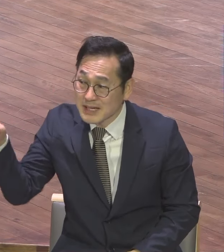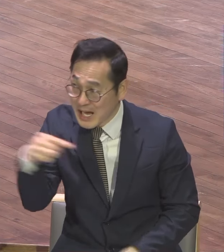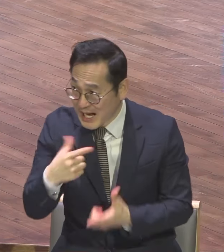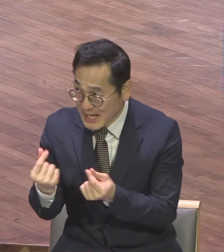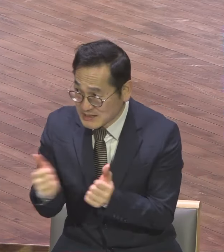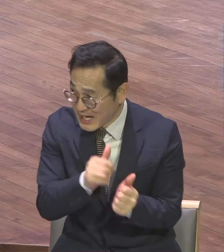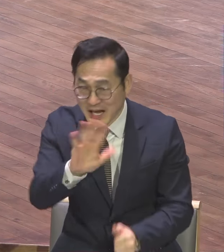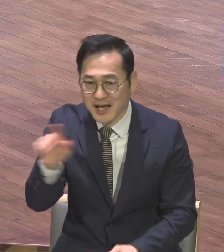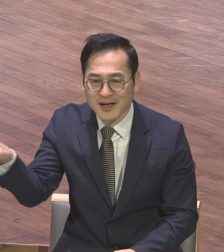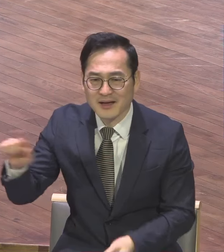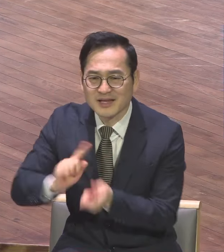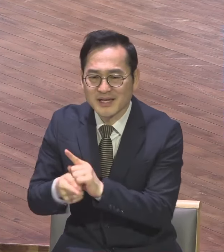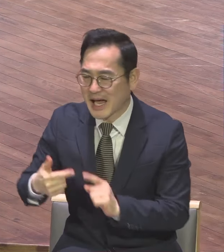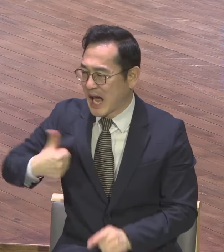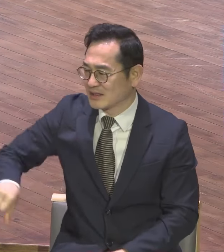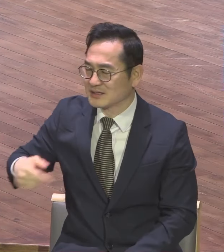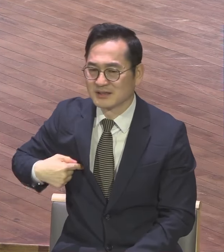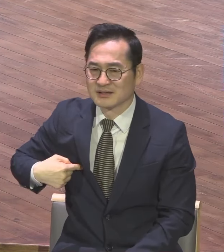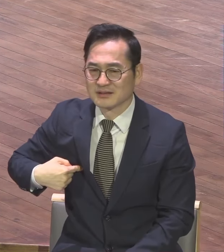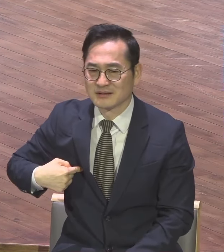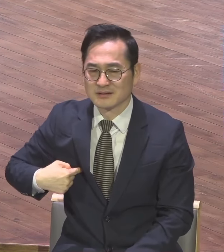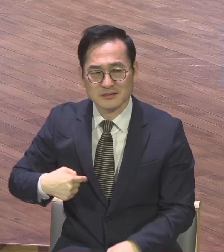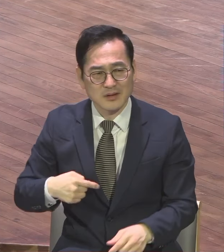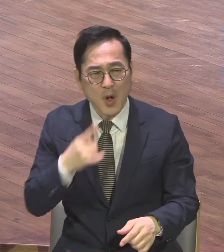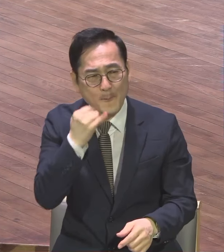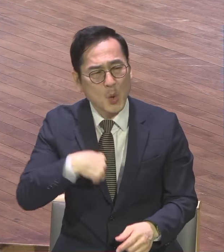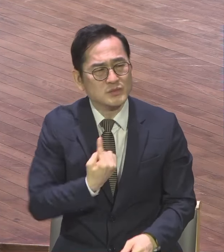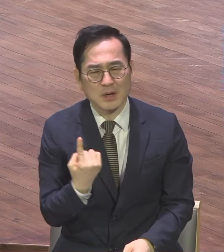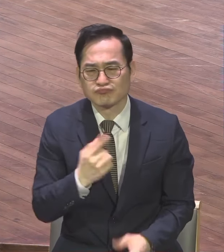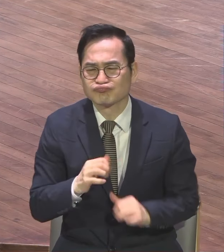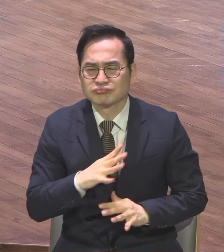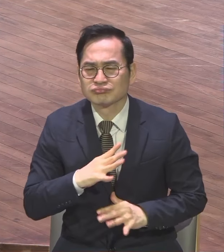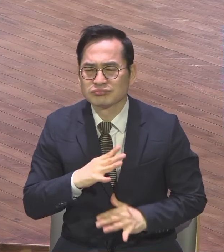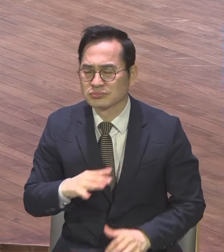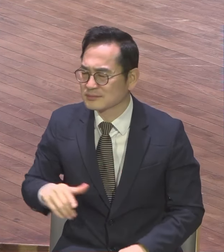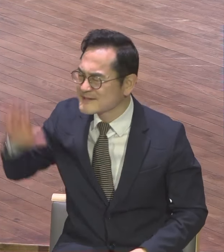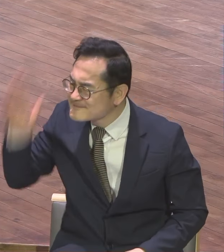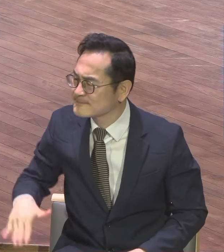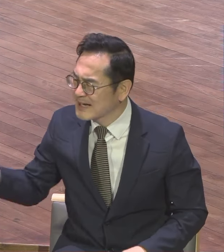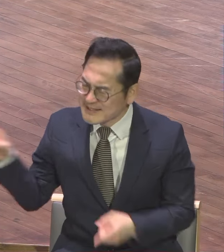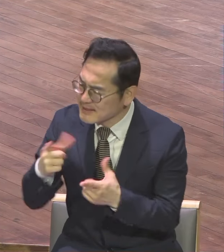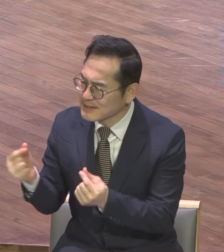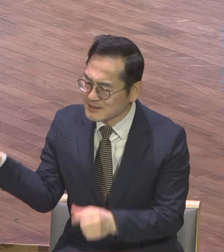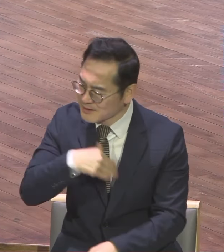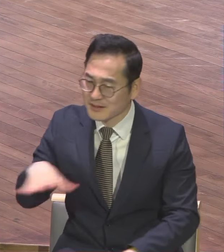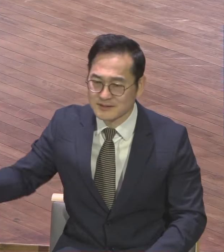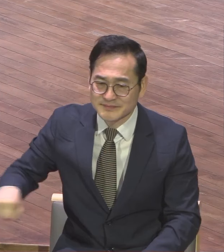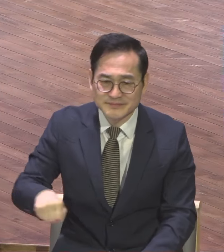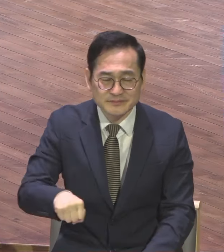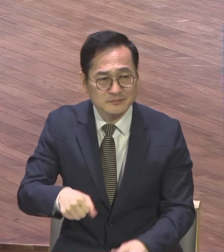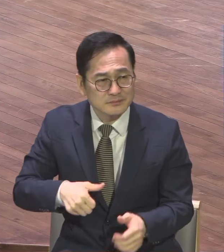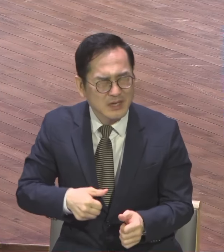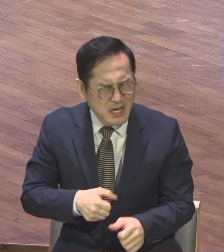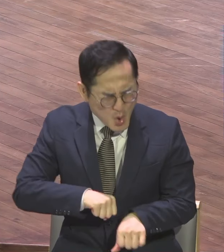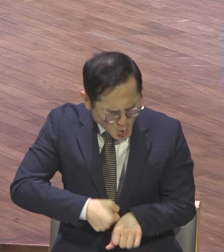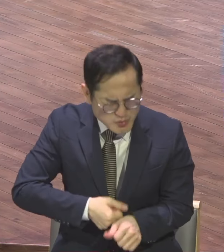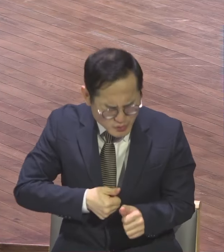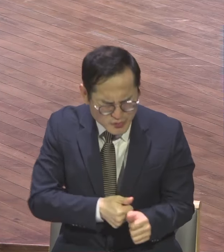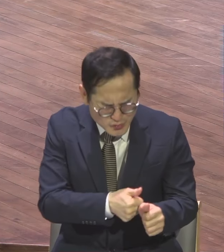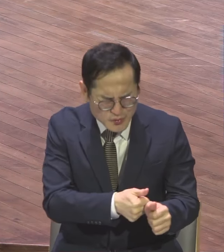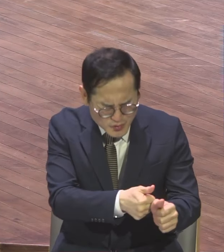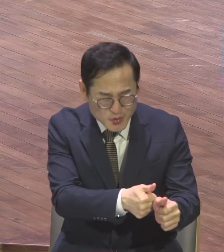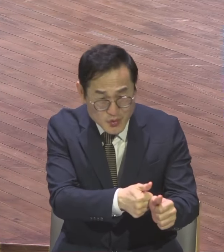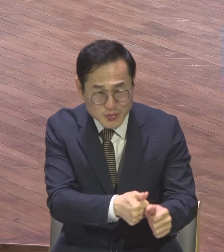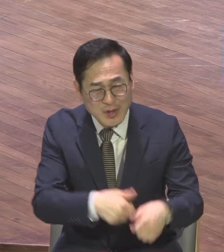뭐 형님 서울 가시지. 그러니까 내가 그람이란 말이에요. 그러니까 날 갔는데 그것이 사실 제에게는 체질이 됐어요.